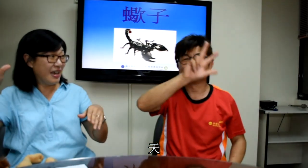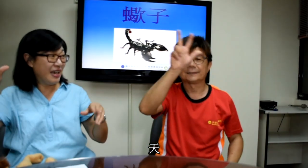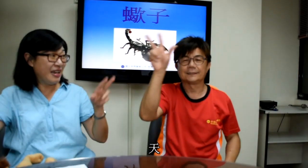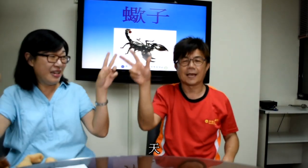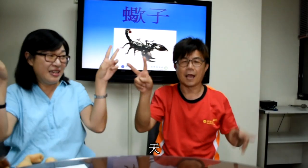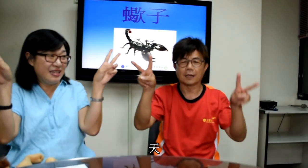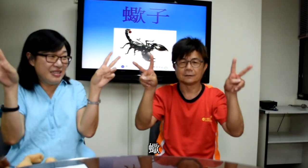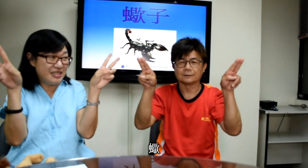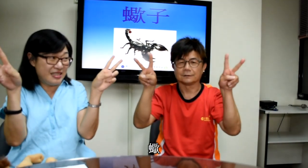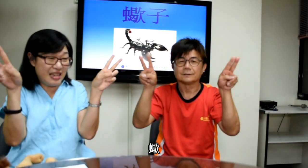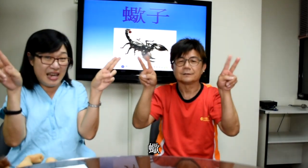天蝎。